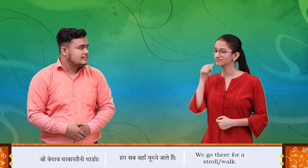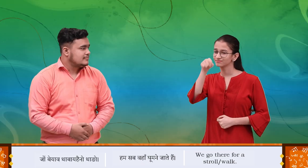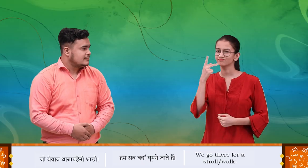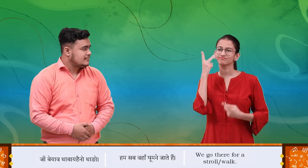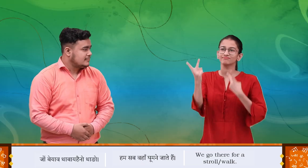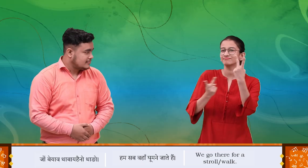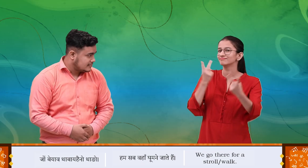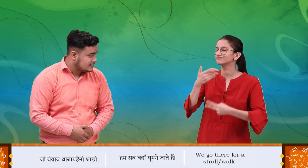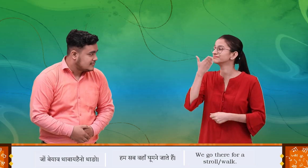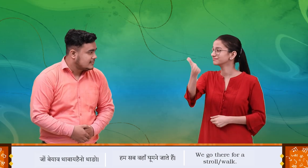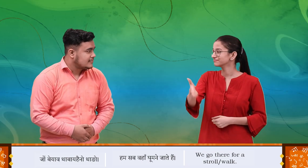Zeng beyao tabaine thange.